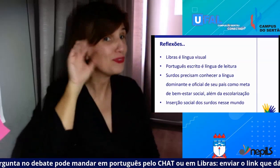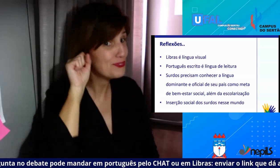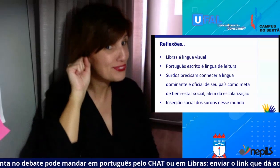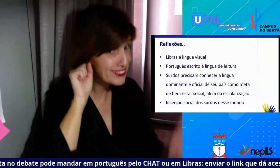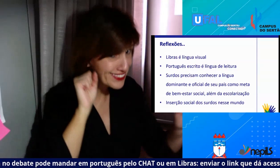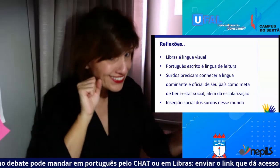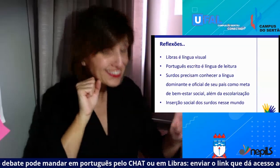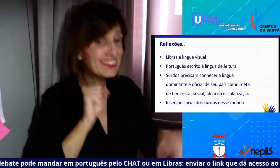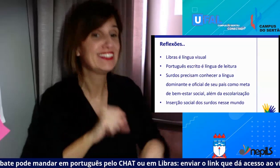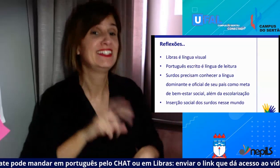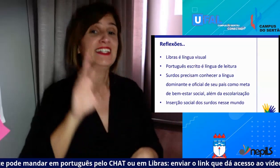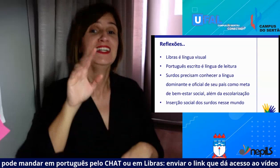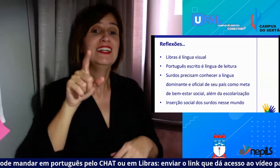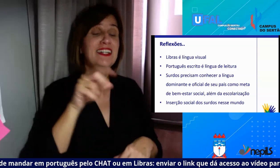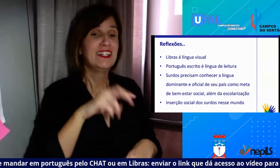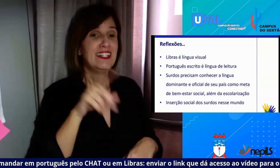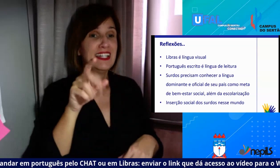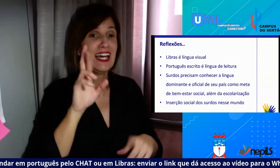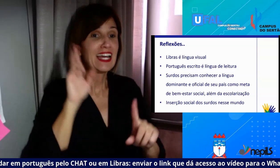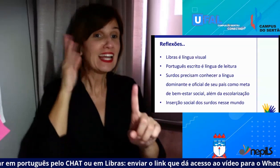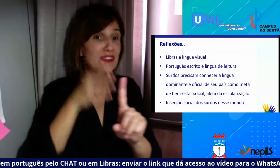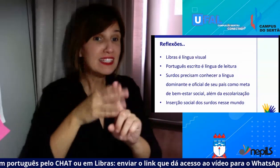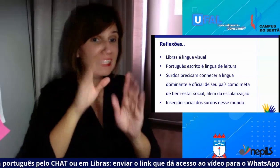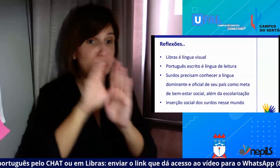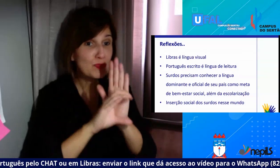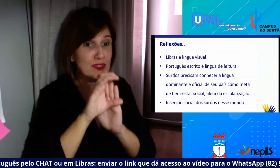novo momento, mas aí nós precisamos